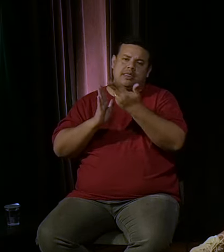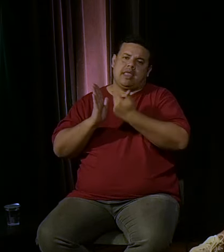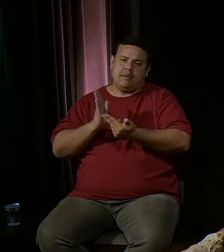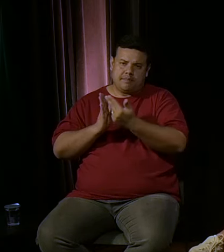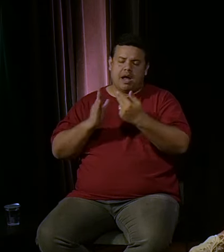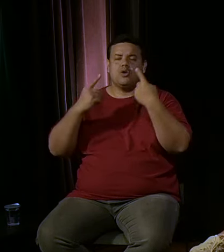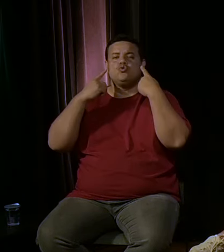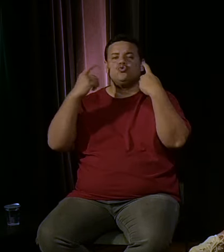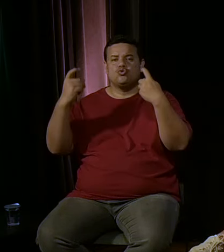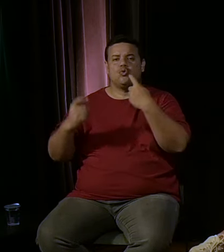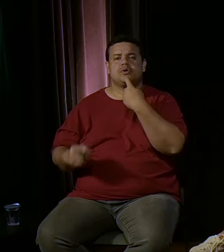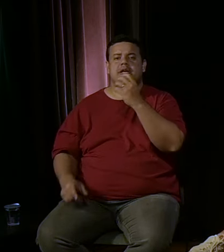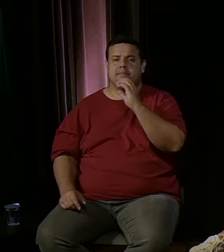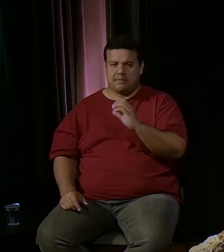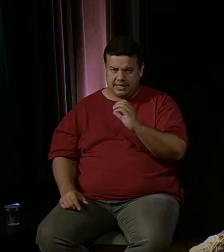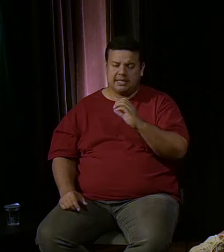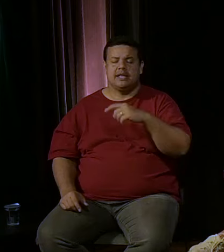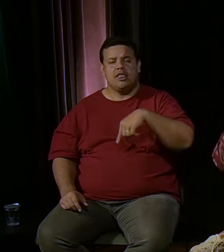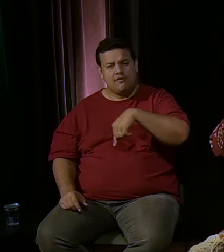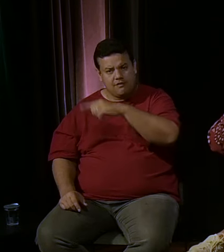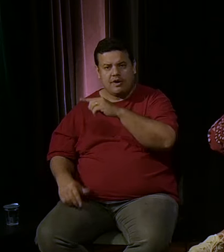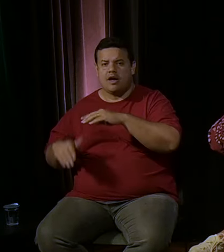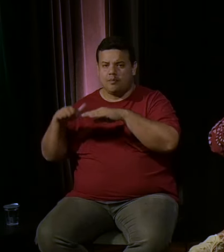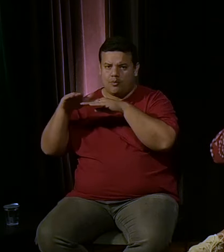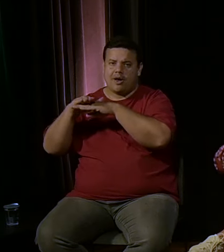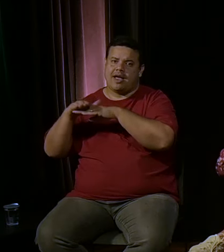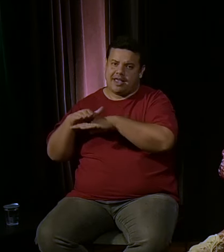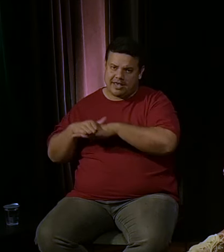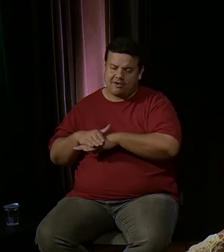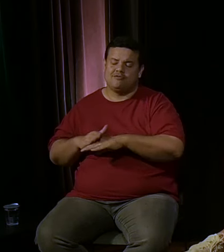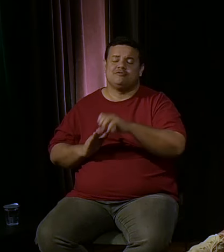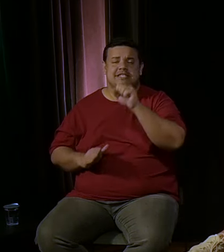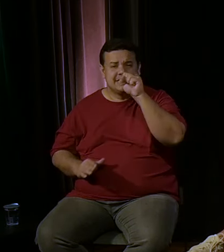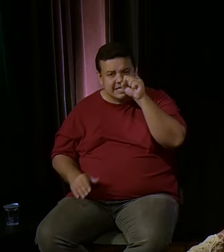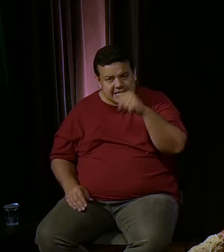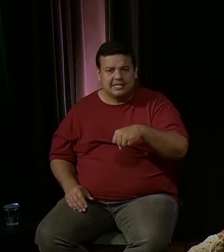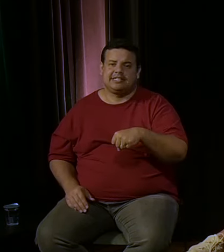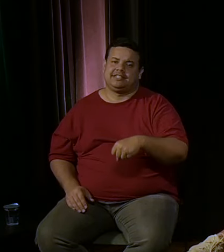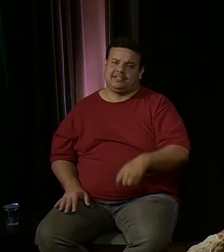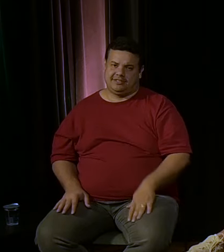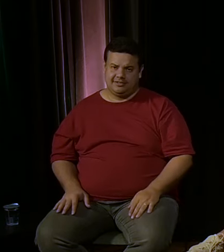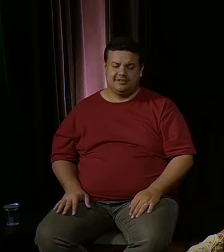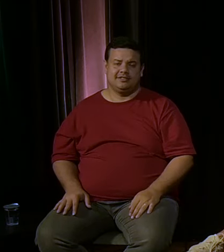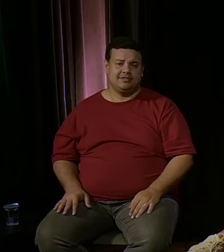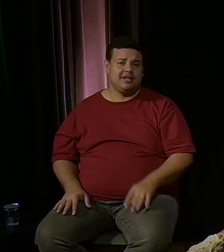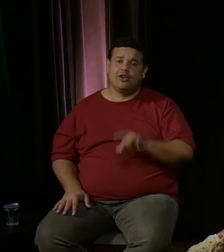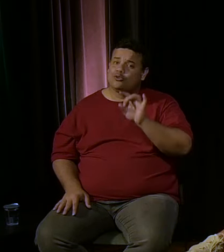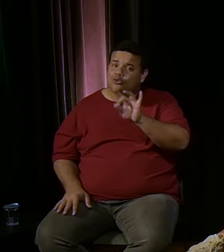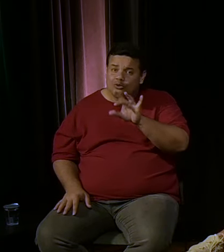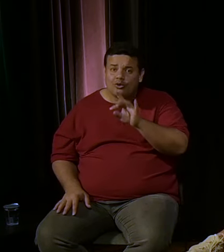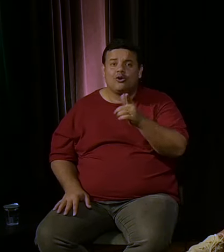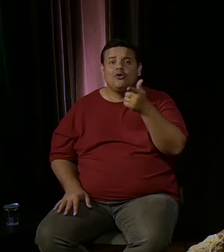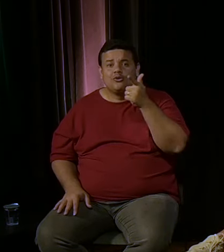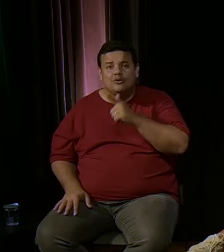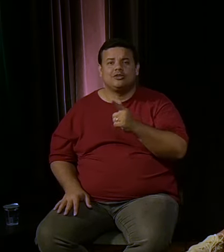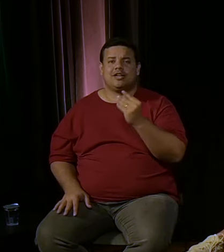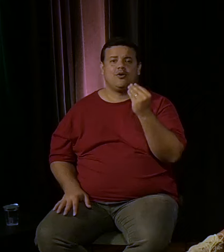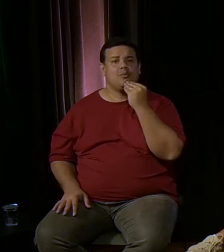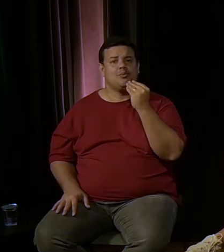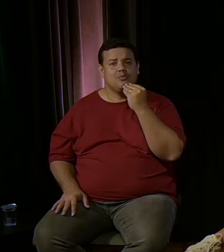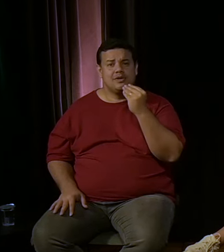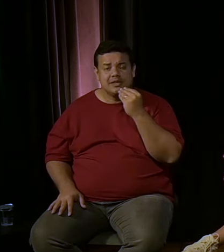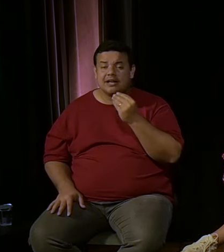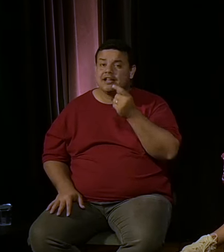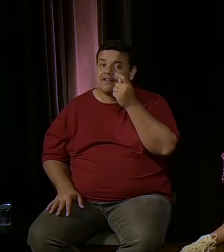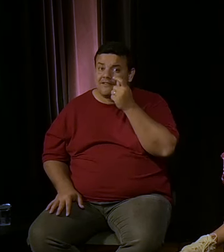vão para os arquivos, sim, tá? Porque, gente, é só isso, né? Essa chance de eu estar vendo